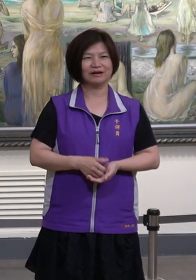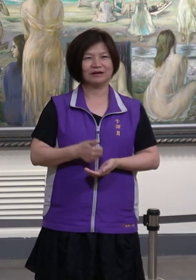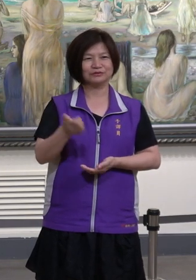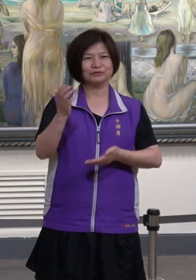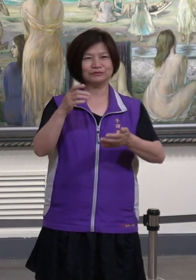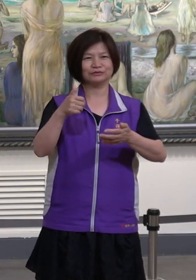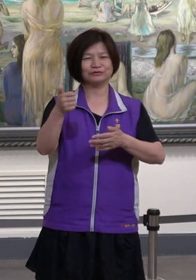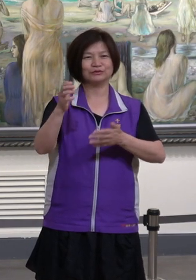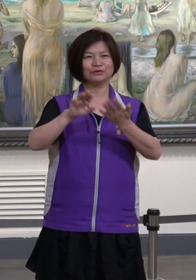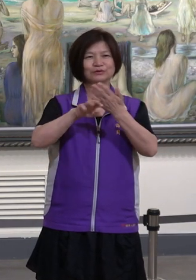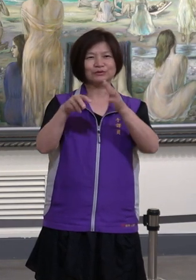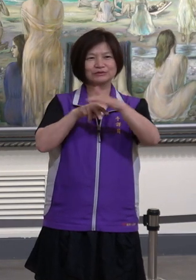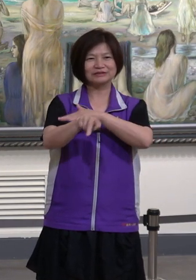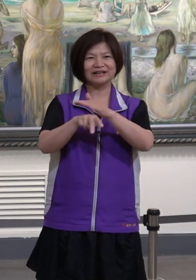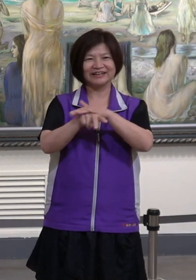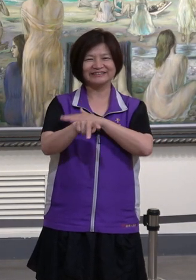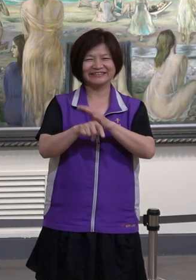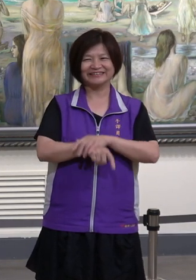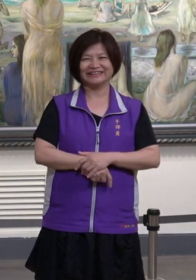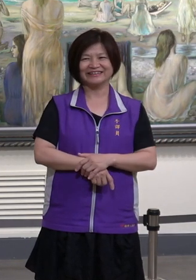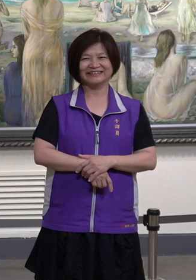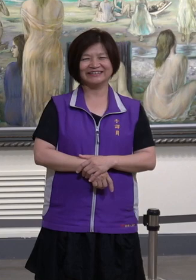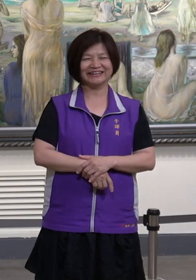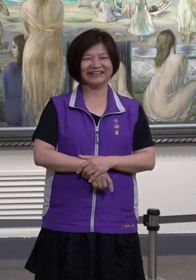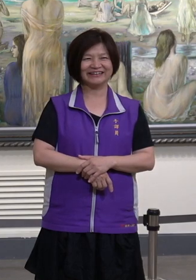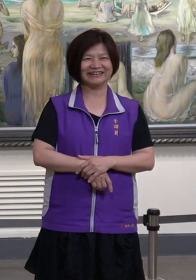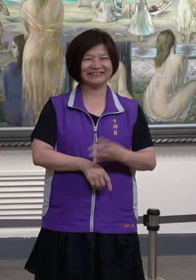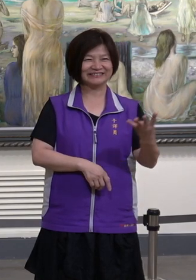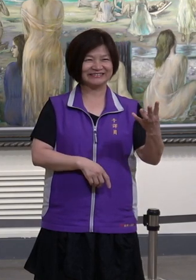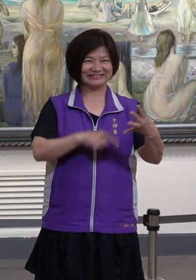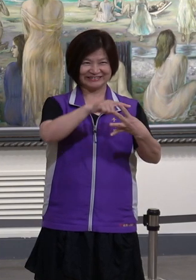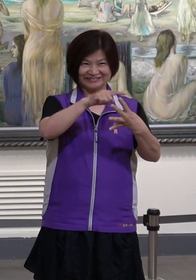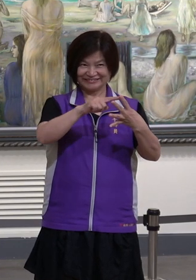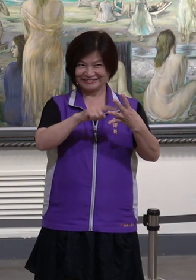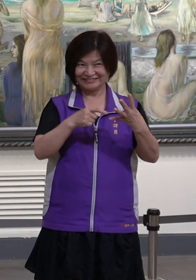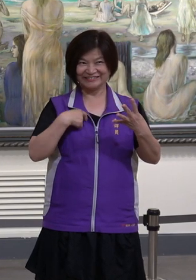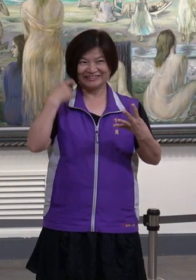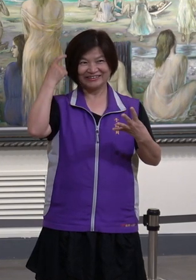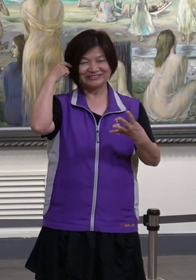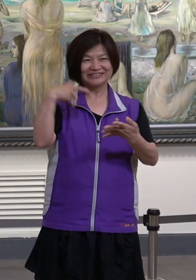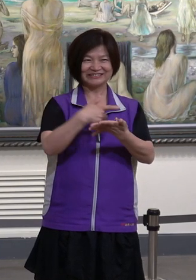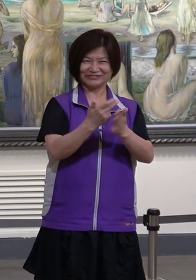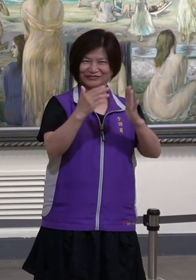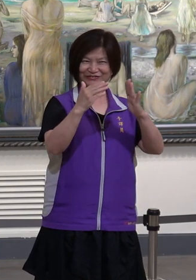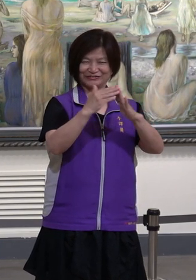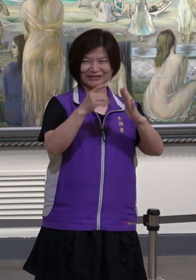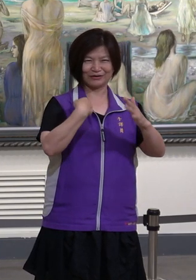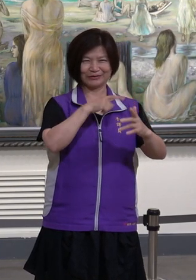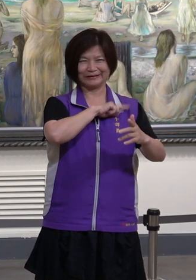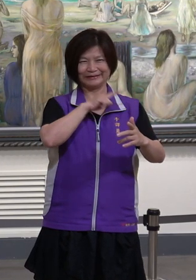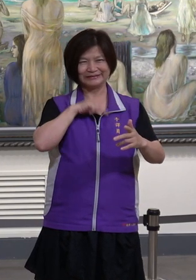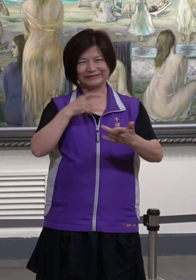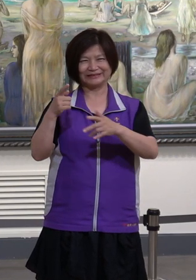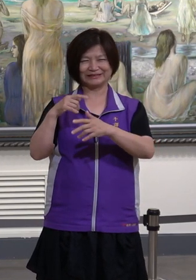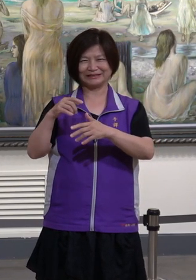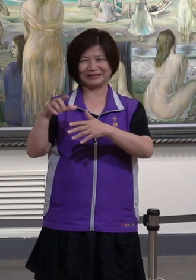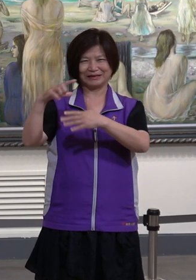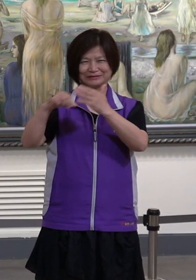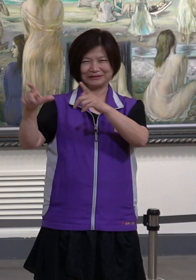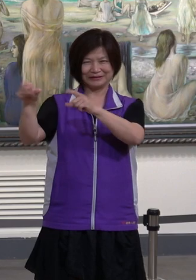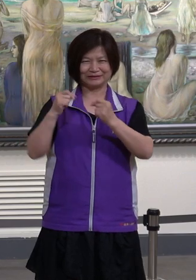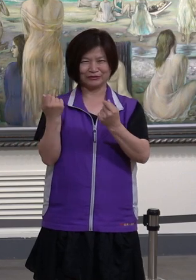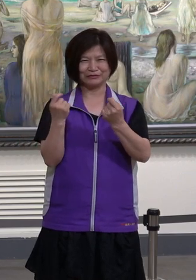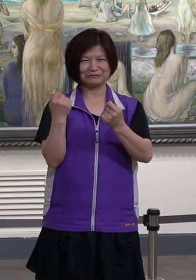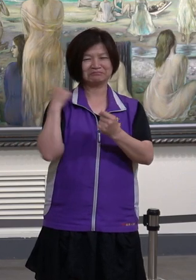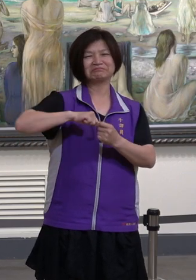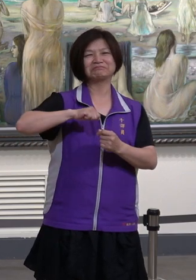团的演奏，所以因此呢，这是一种哈、哦、艺术家冲撞体制的勇气。